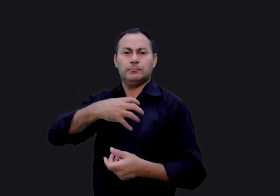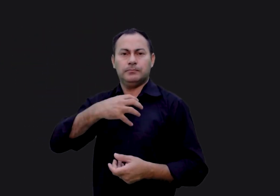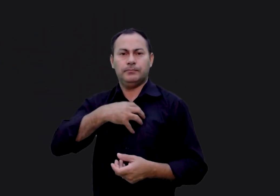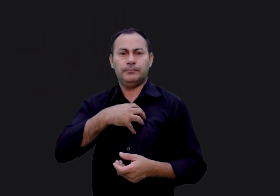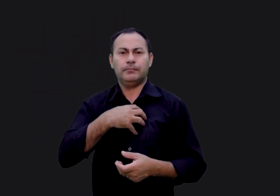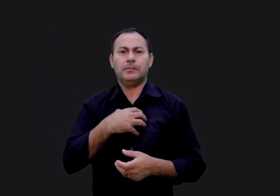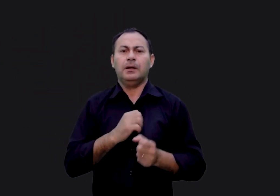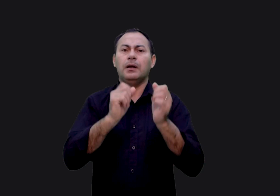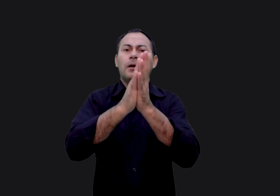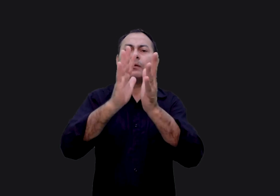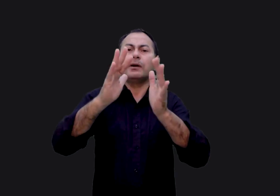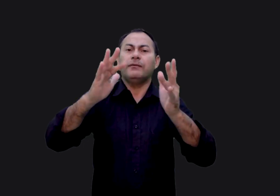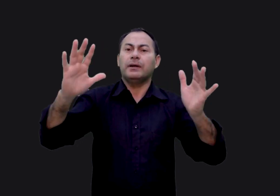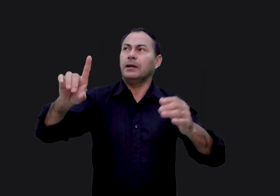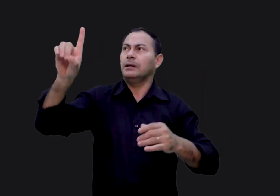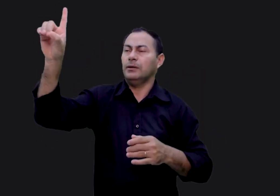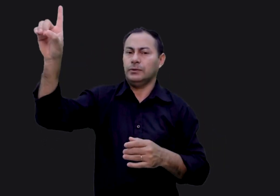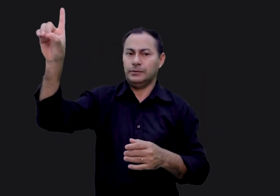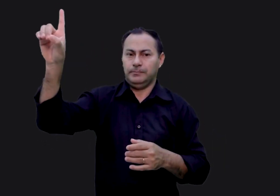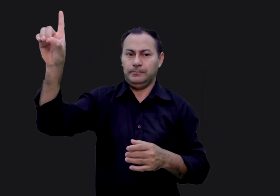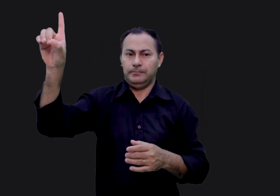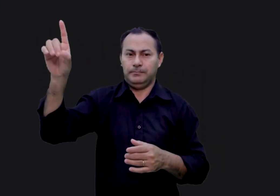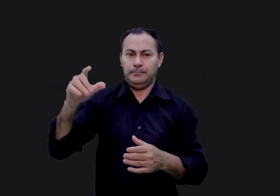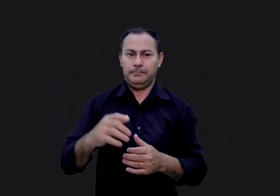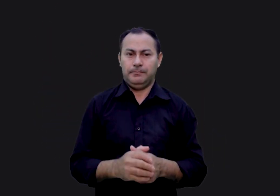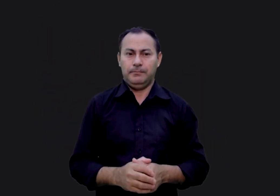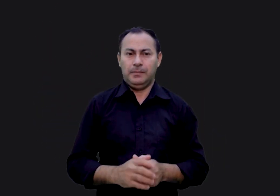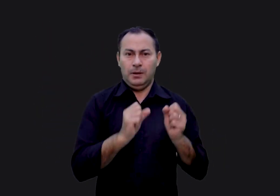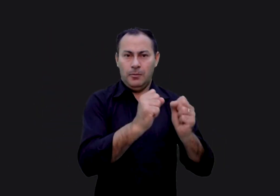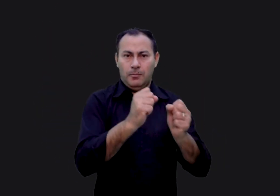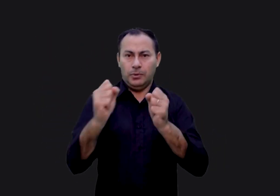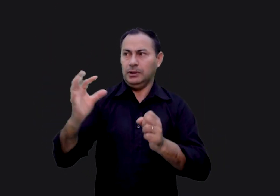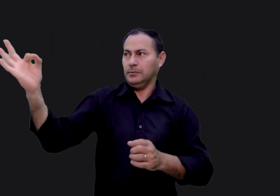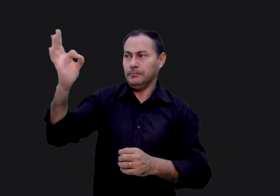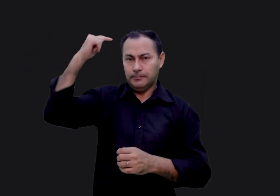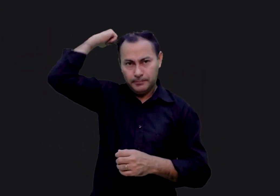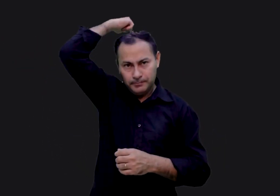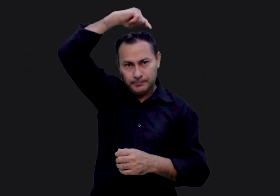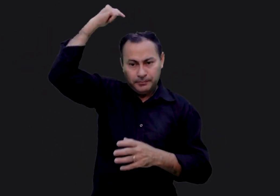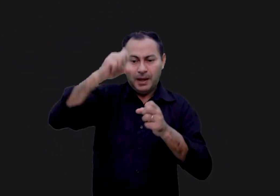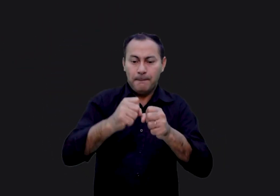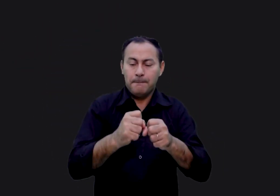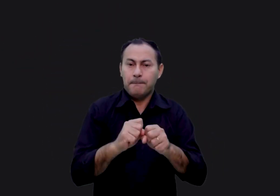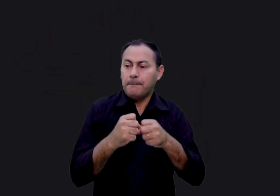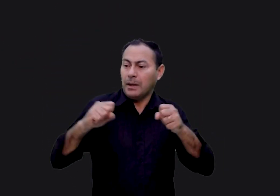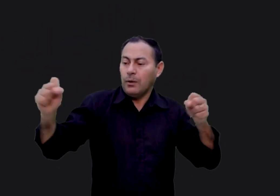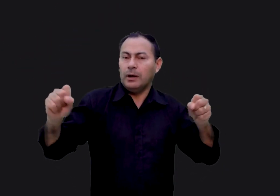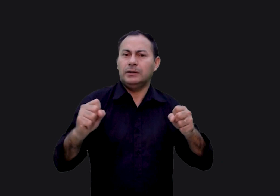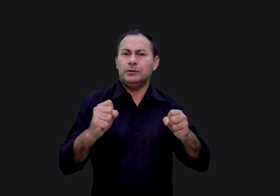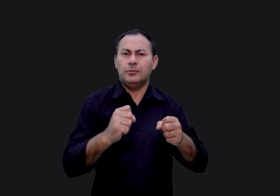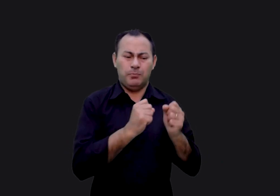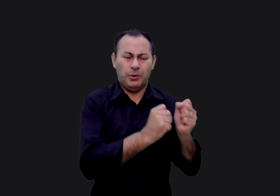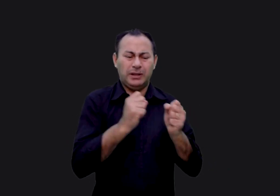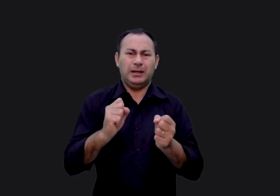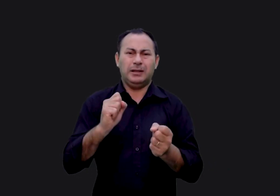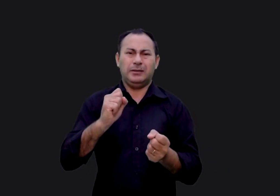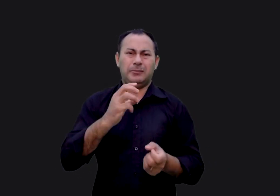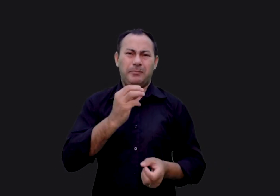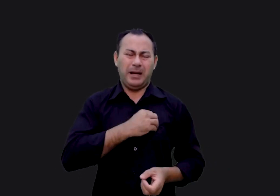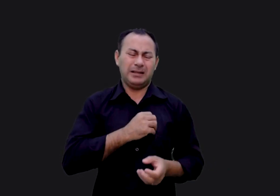uma maneira que glorifique a Deus. O poder do Espírito Santo é maior do que o poder do pecado. O terceiro